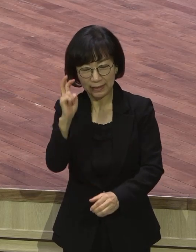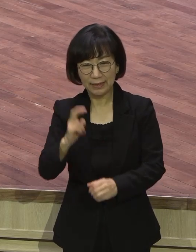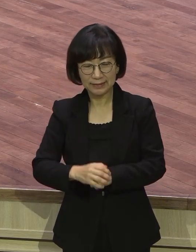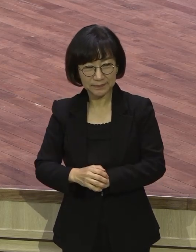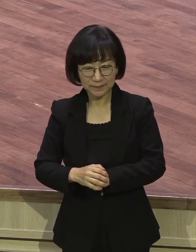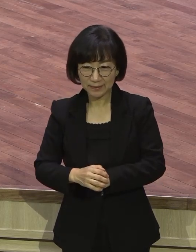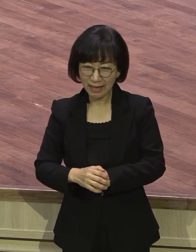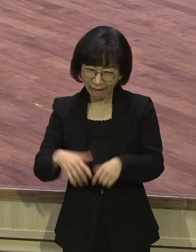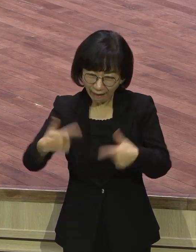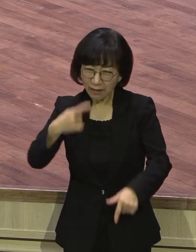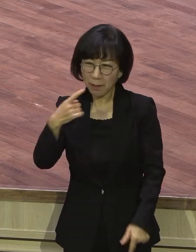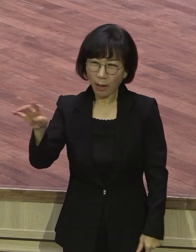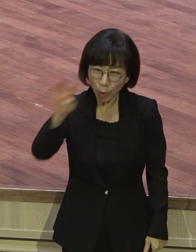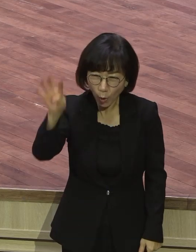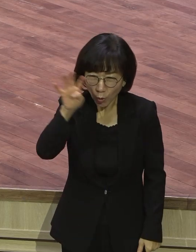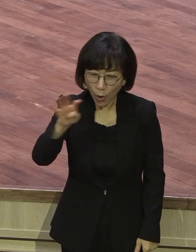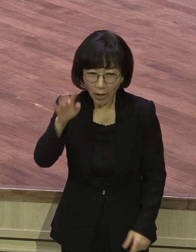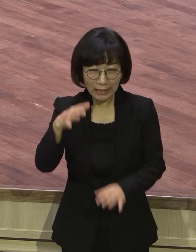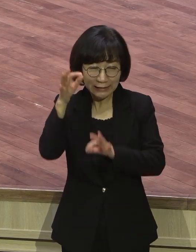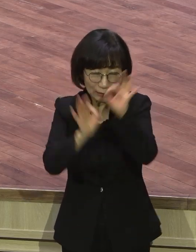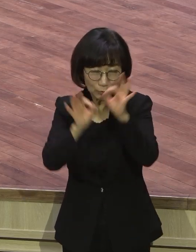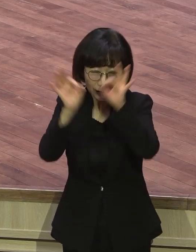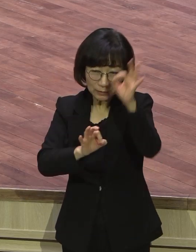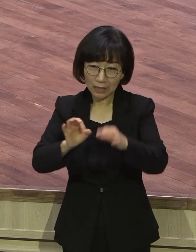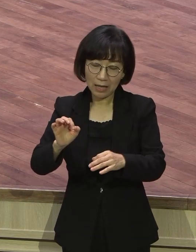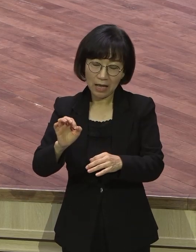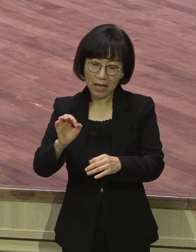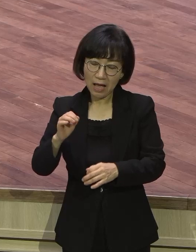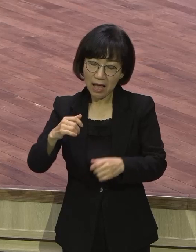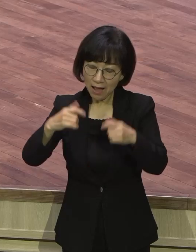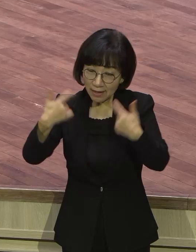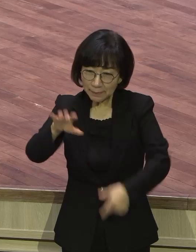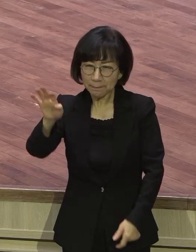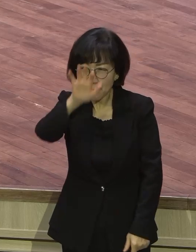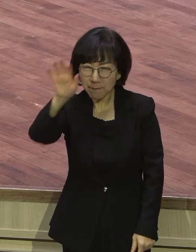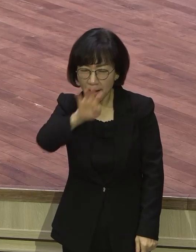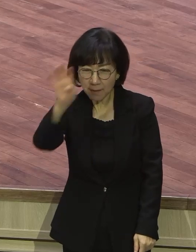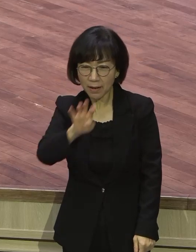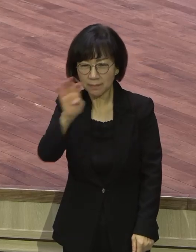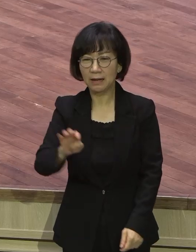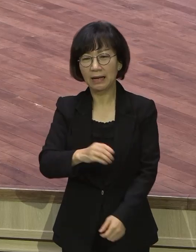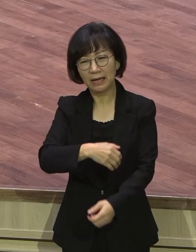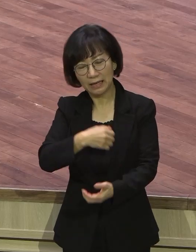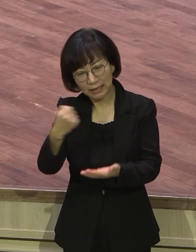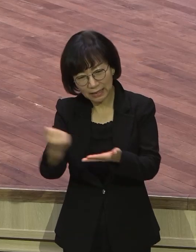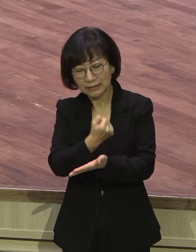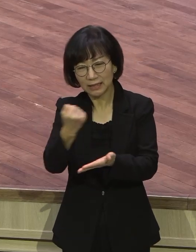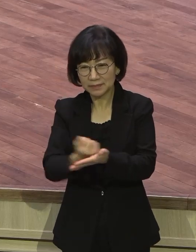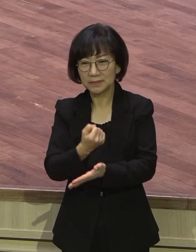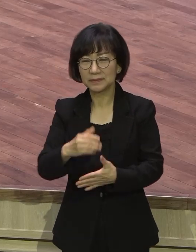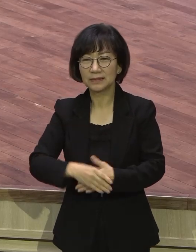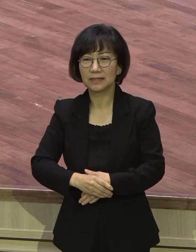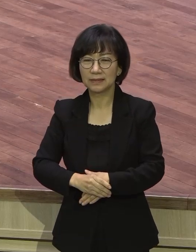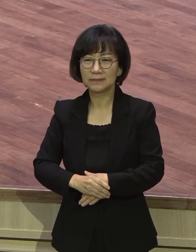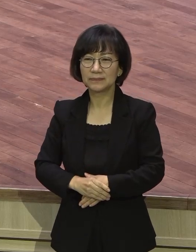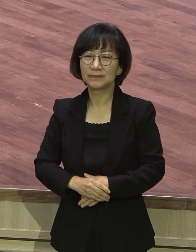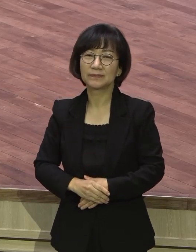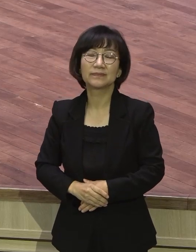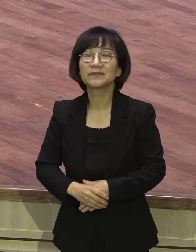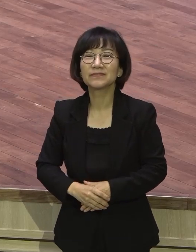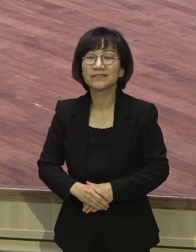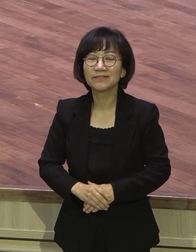다람쥐 척박이 돌듯이 똑같은 양상을 보이는지 도저히 이해할 수가 없습니다. 그런데